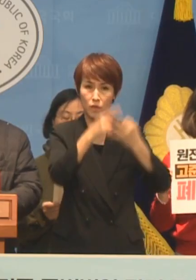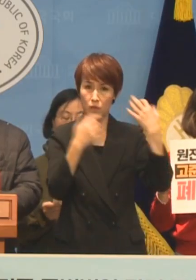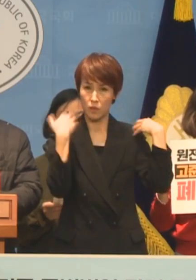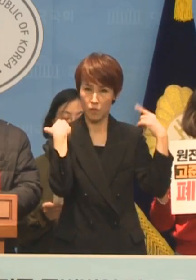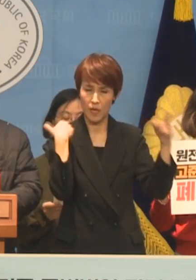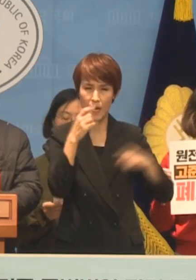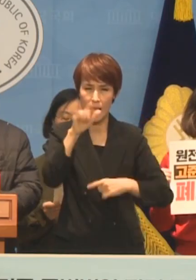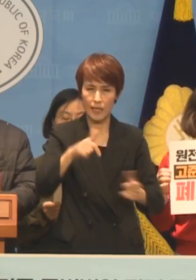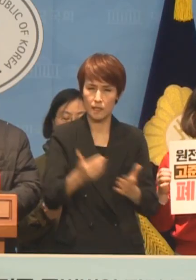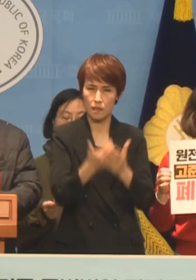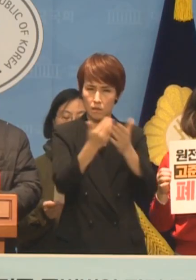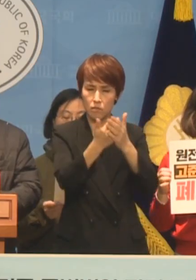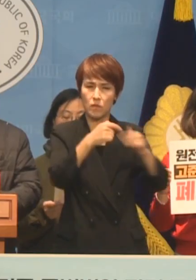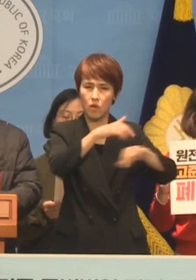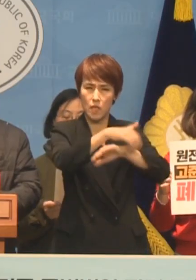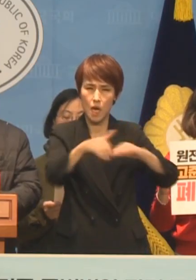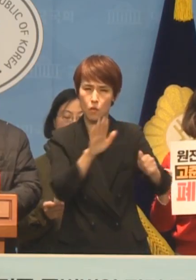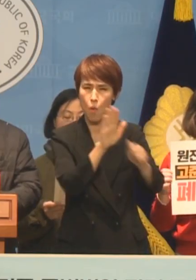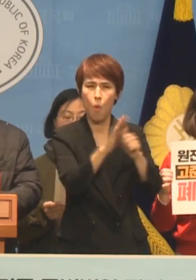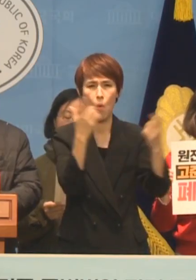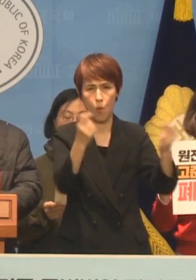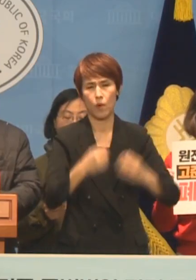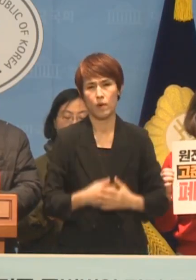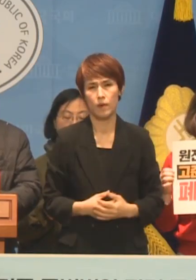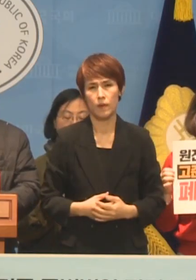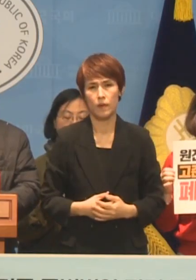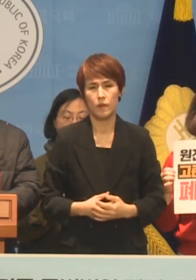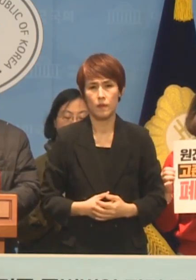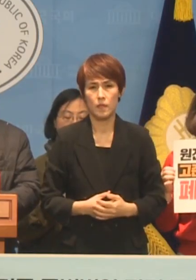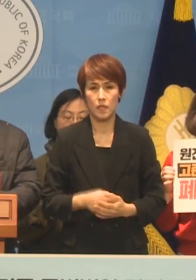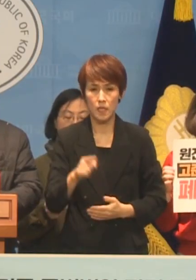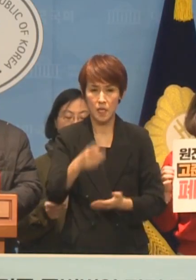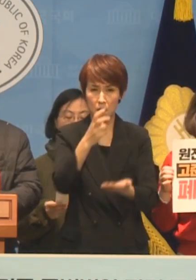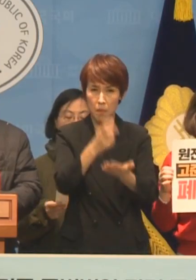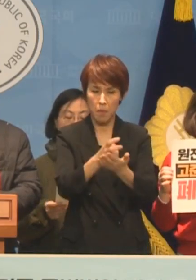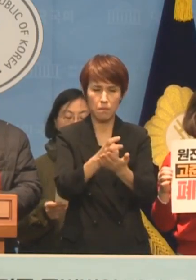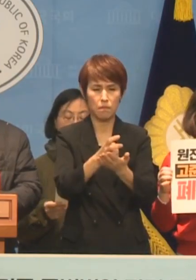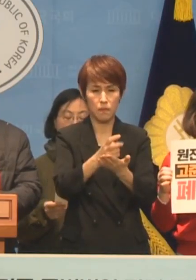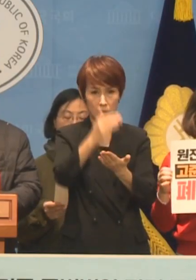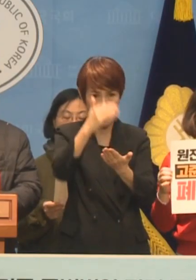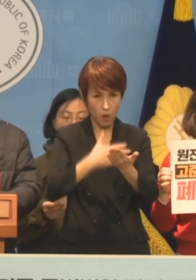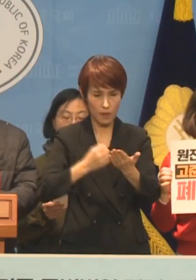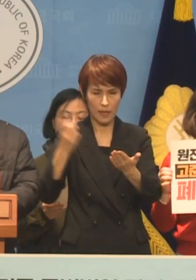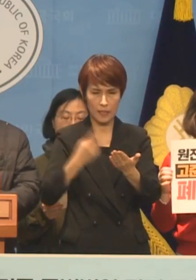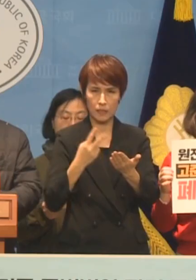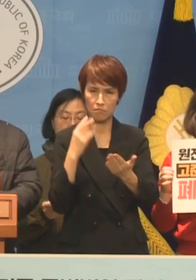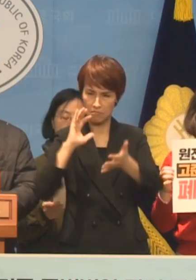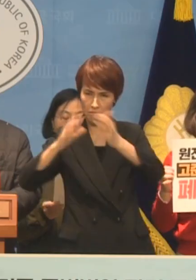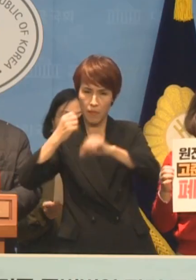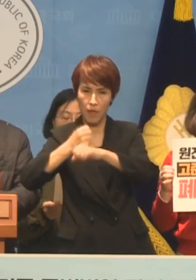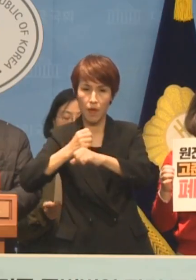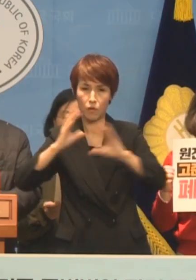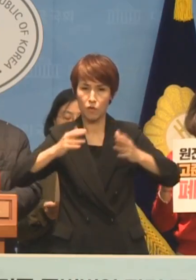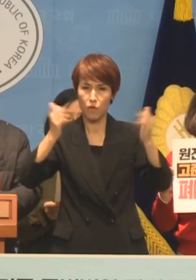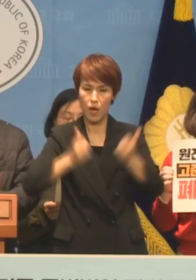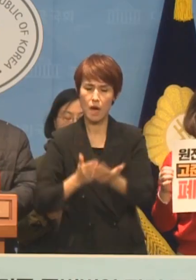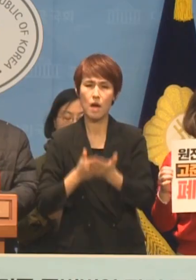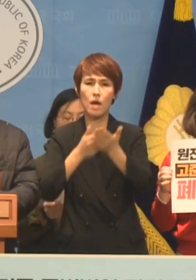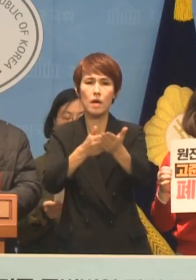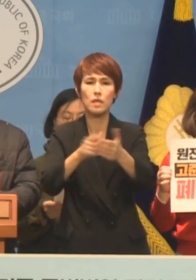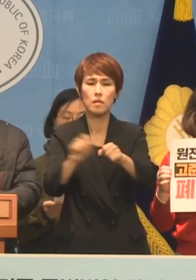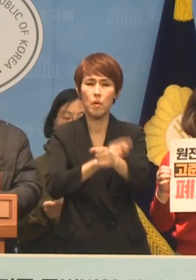정부의 핵진흥 정책에 일조하는 것이라는 말이다. 폐기된 법안 후퇴한 내용으로 재상정. 현재 국회에 계류된